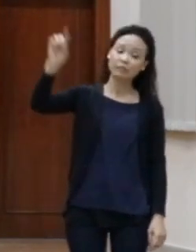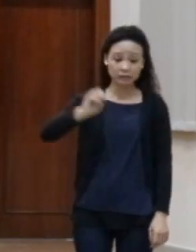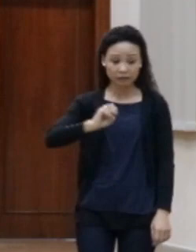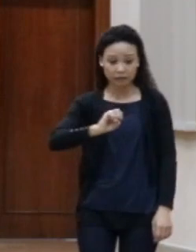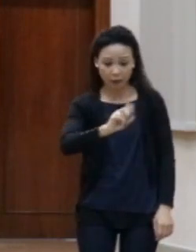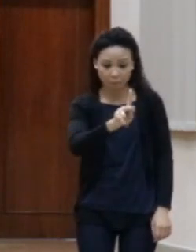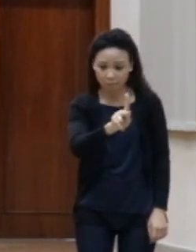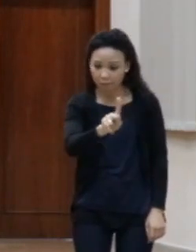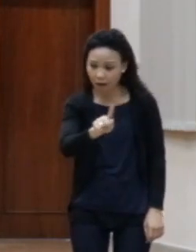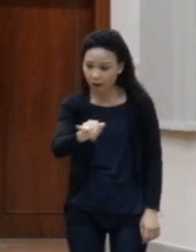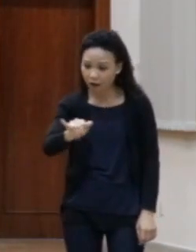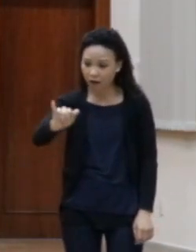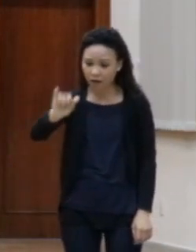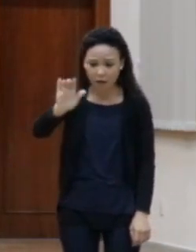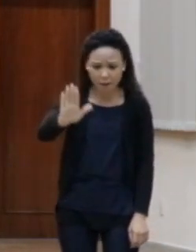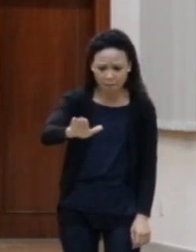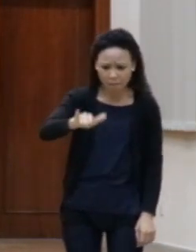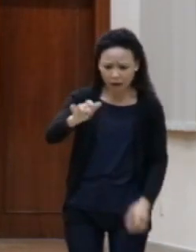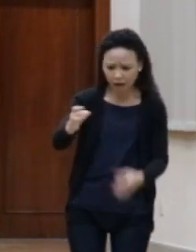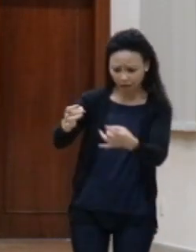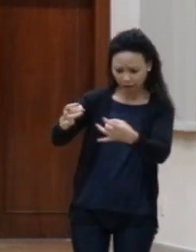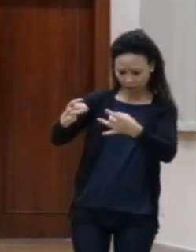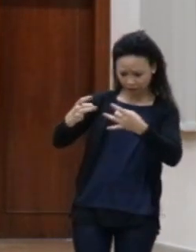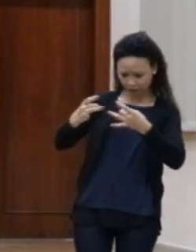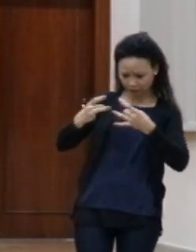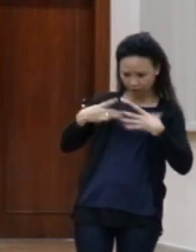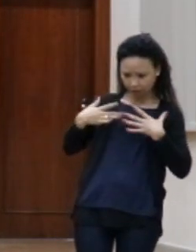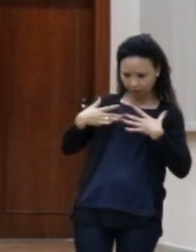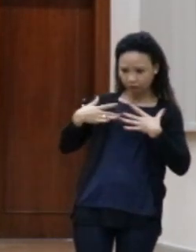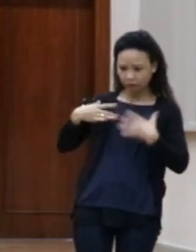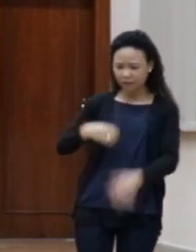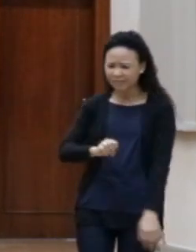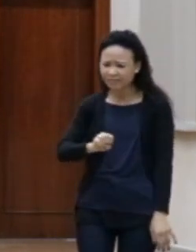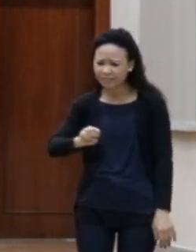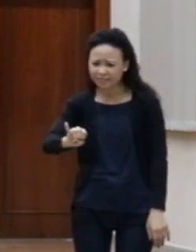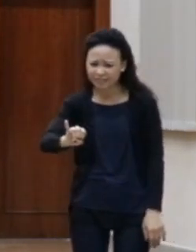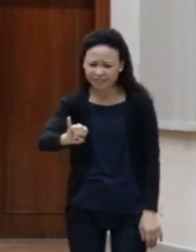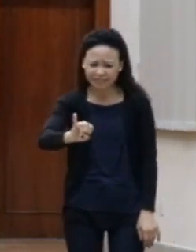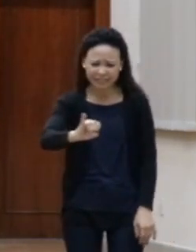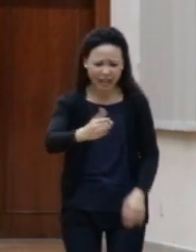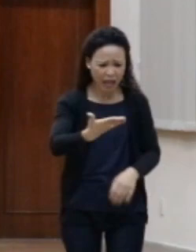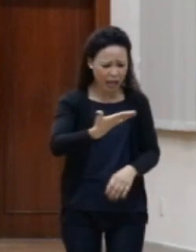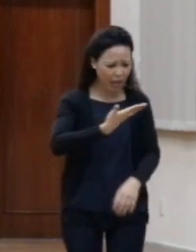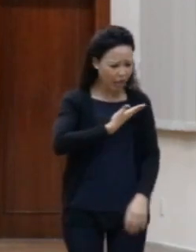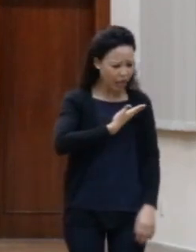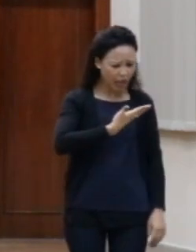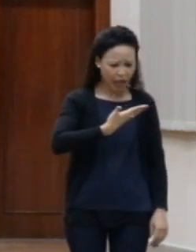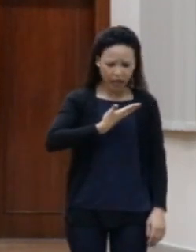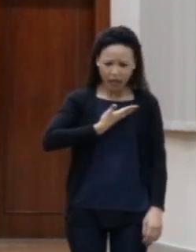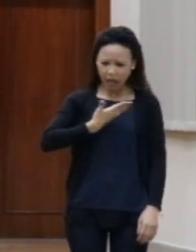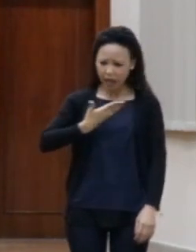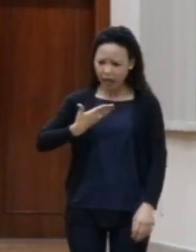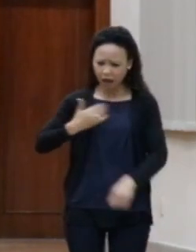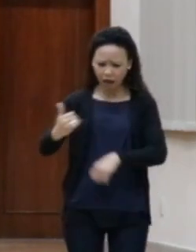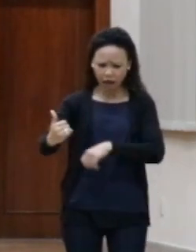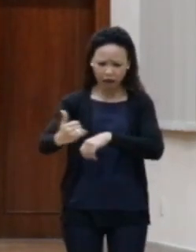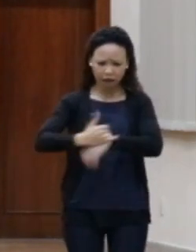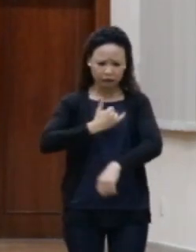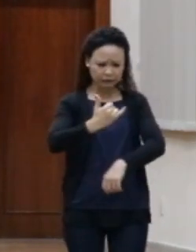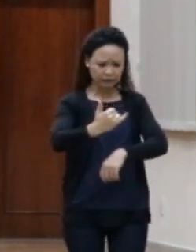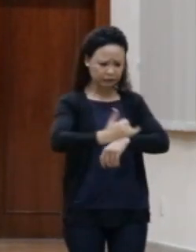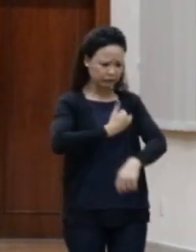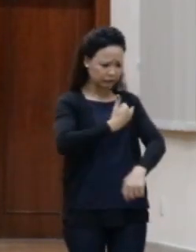Mesmo que meus pais me deixem, mesmo que amigos me